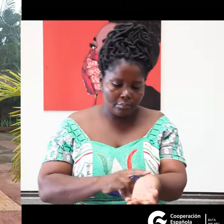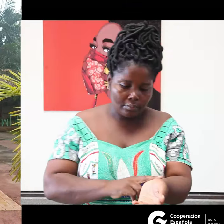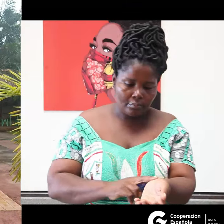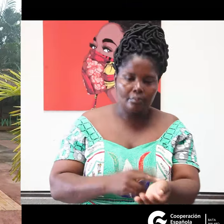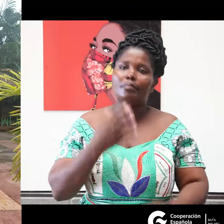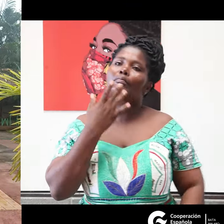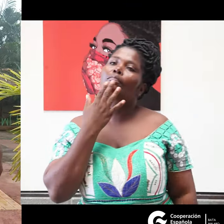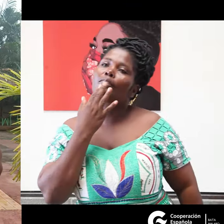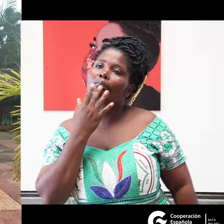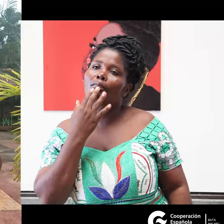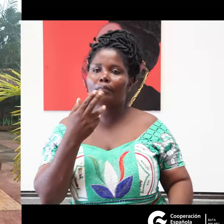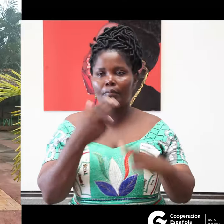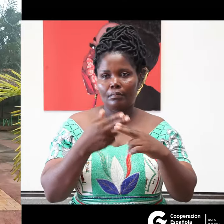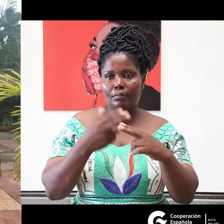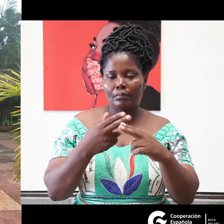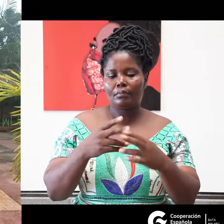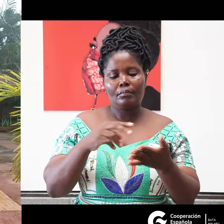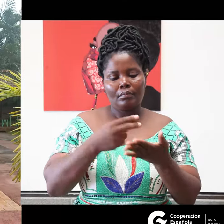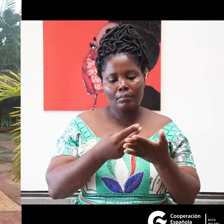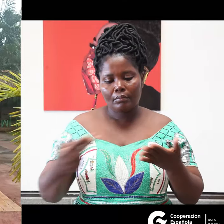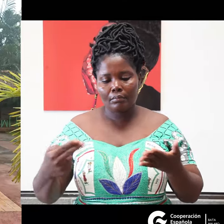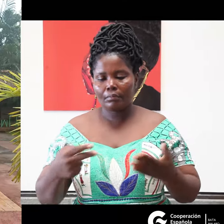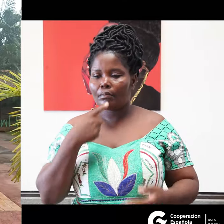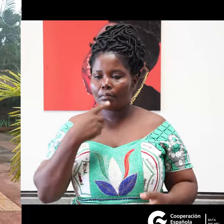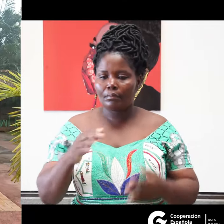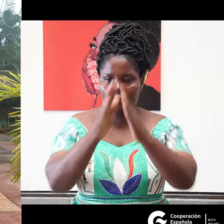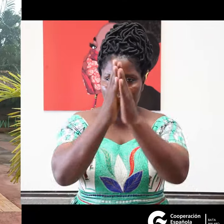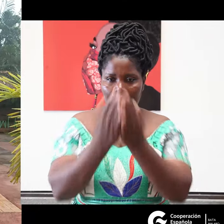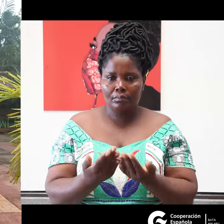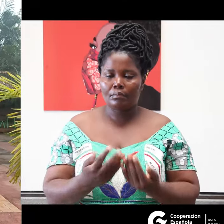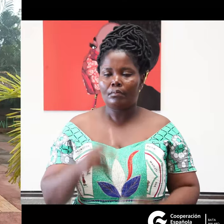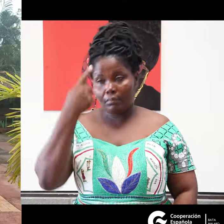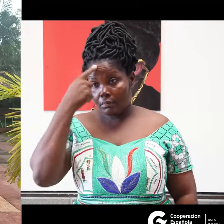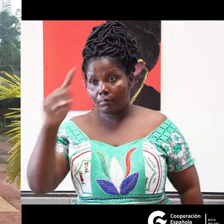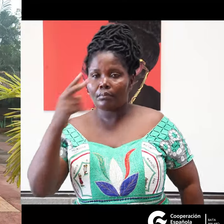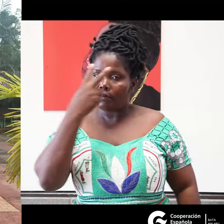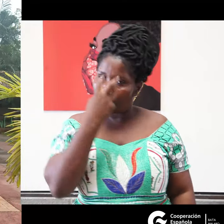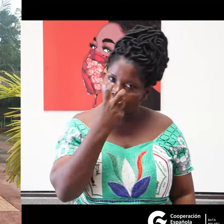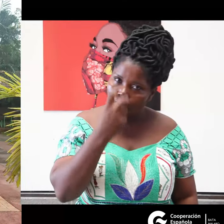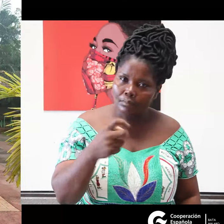los colores. Se llama normalmente Braille, ¿vale? Es un libro para ciegos.